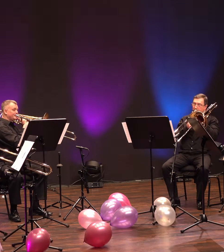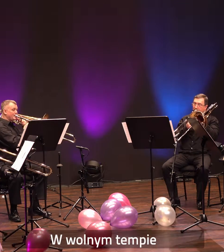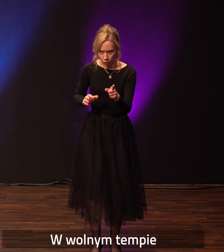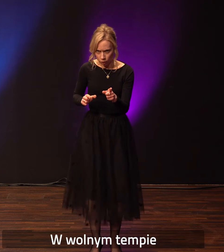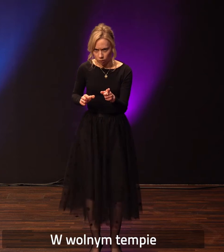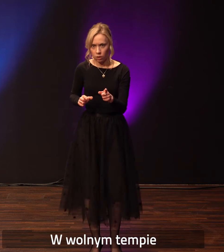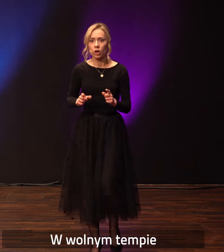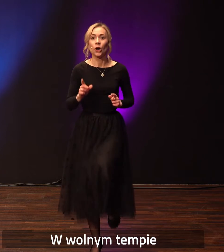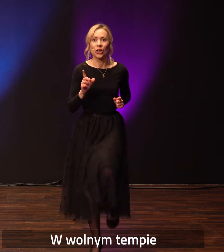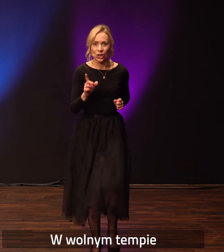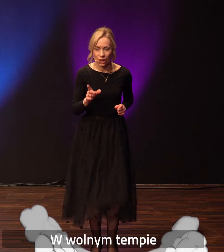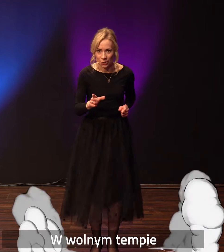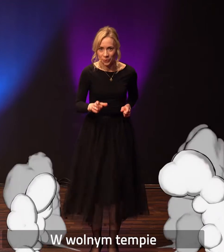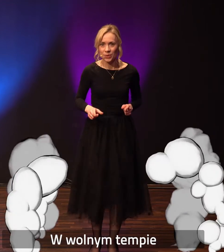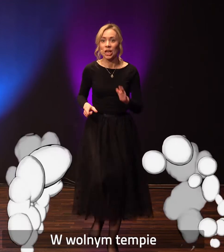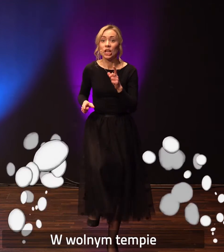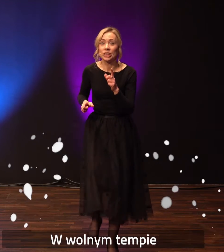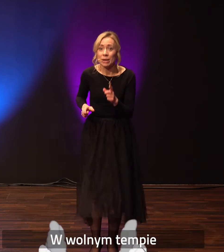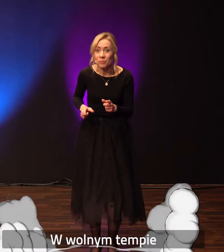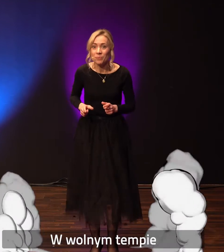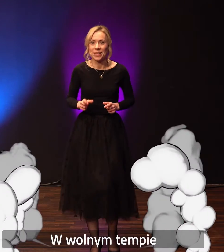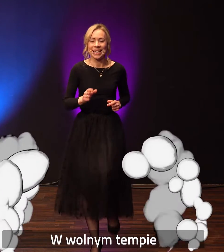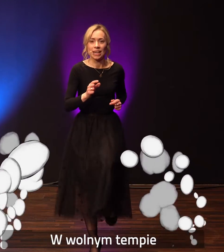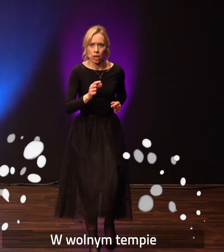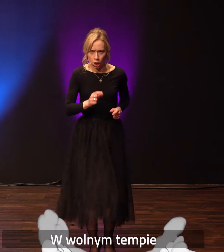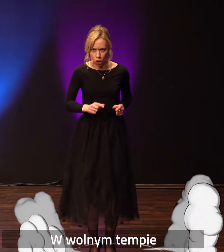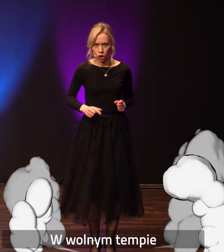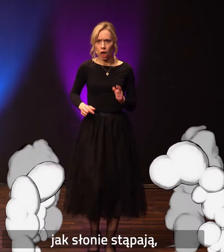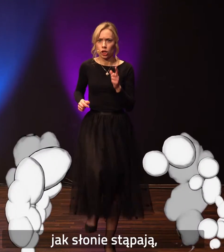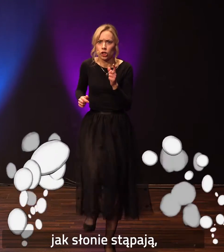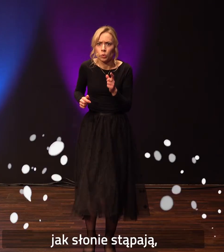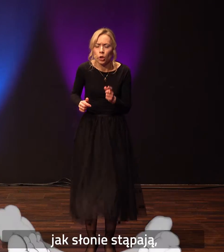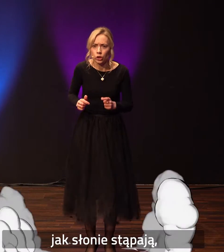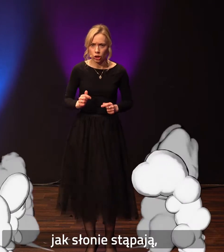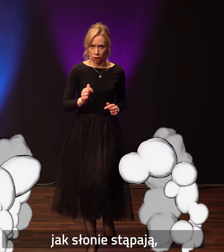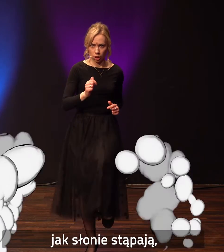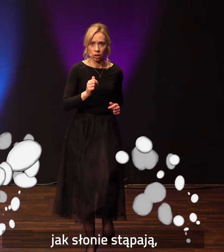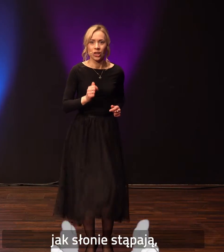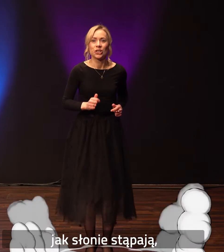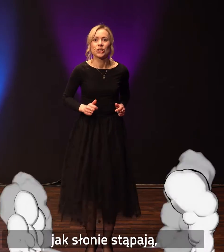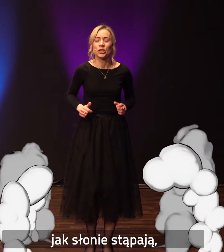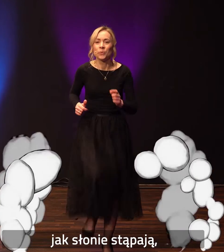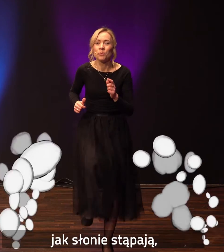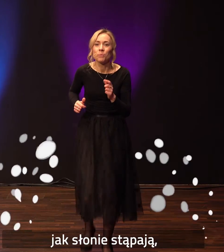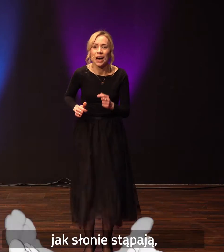w wolnym tempie, jak słonie